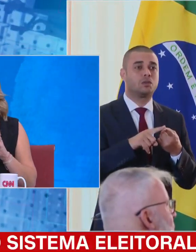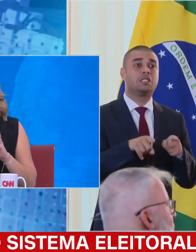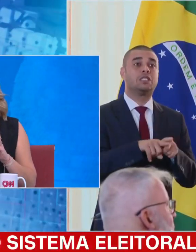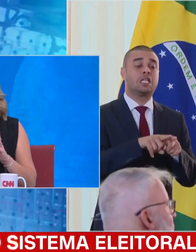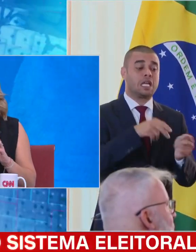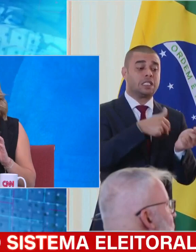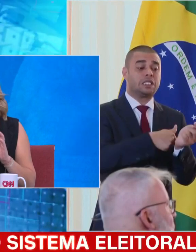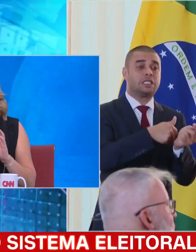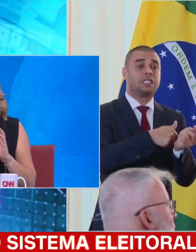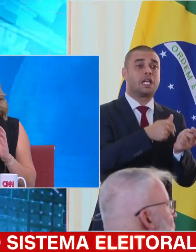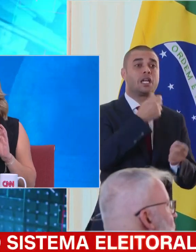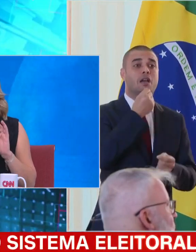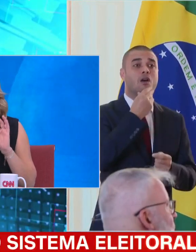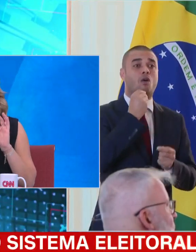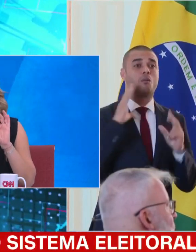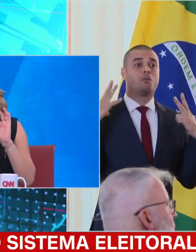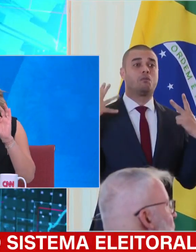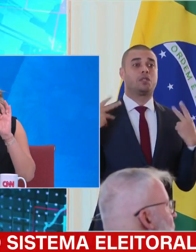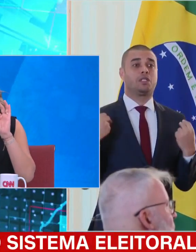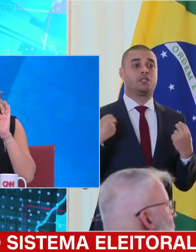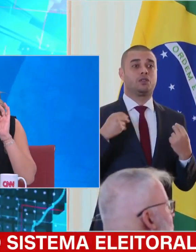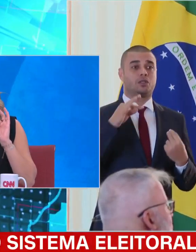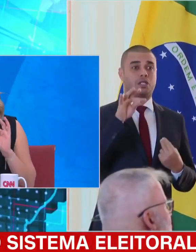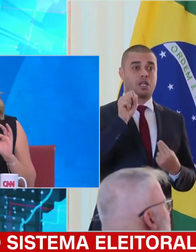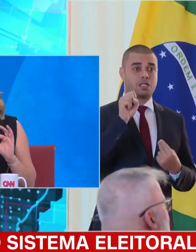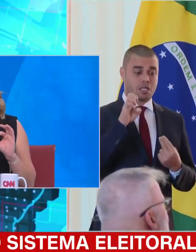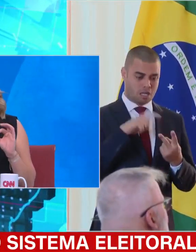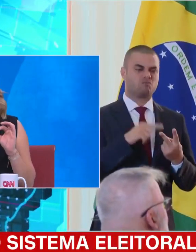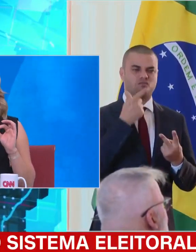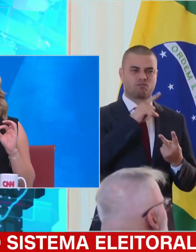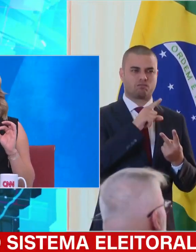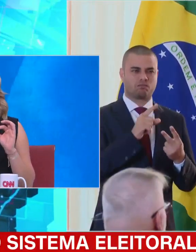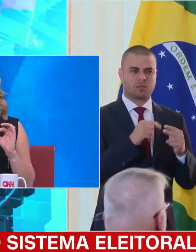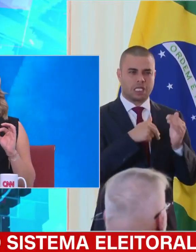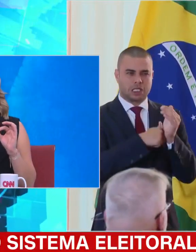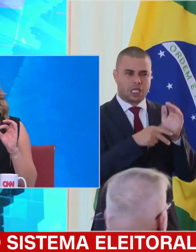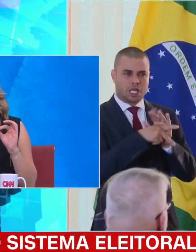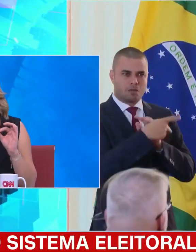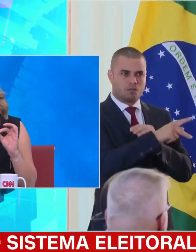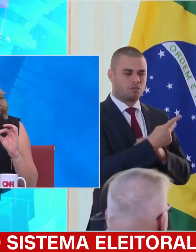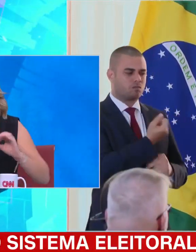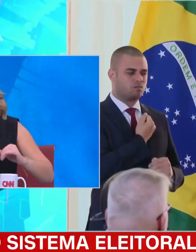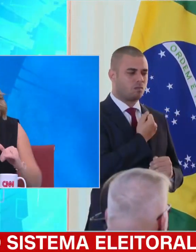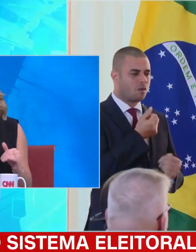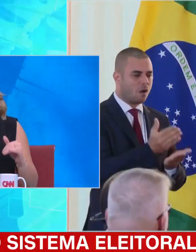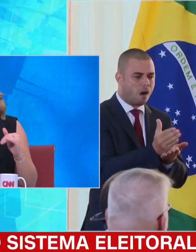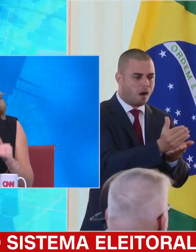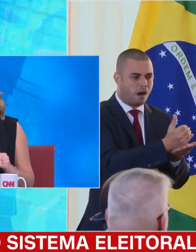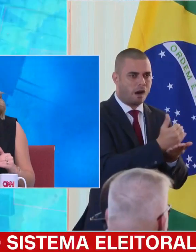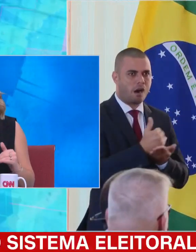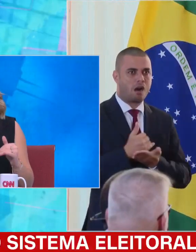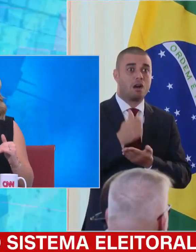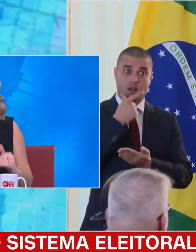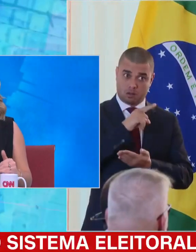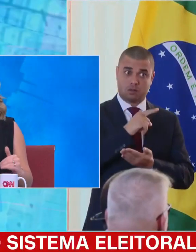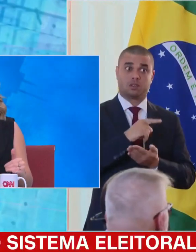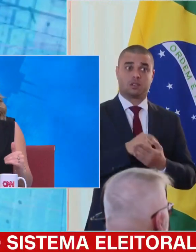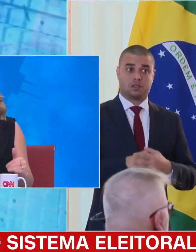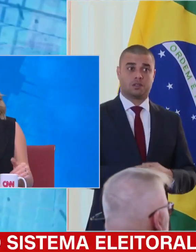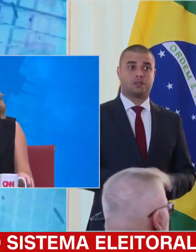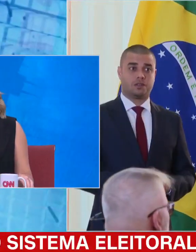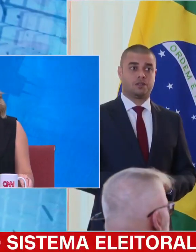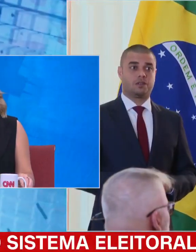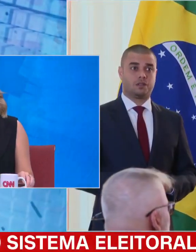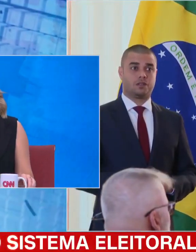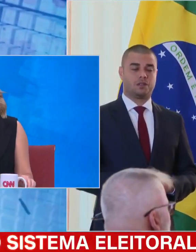ele vai a desmontando eu vou pedido para quando você puder você colocar o Leandro EA